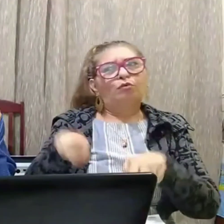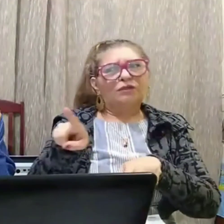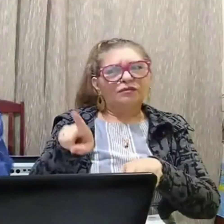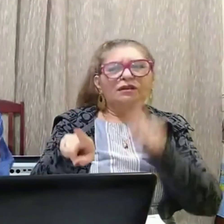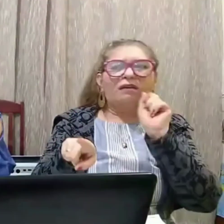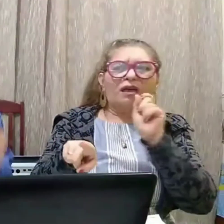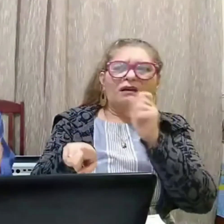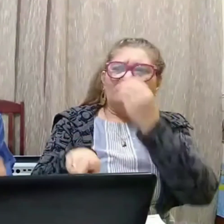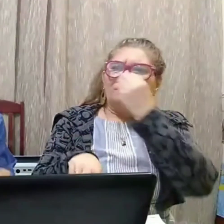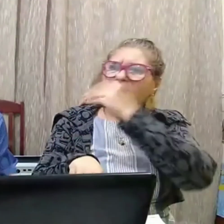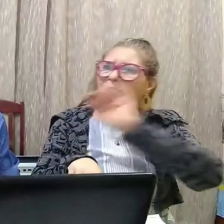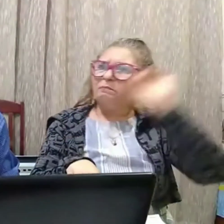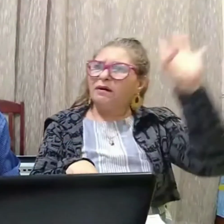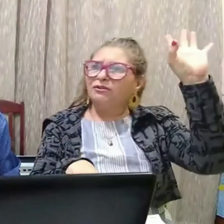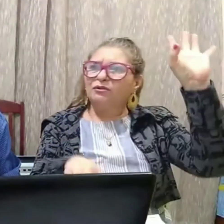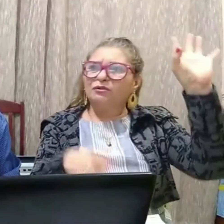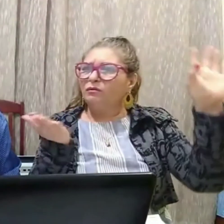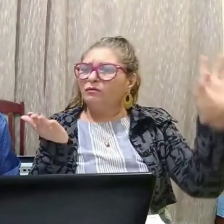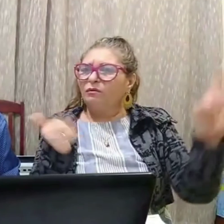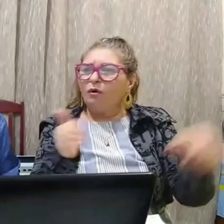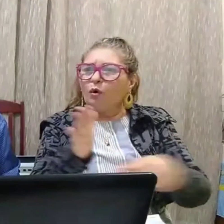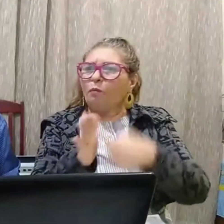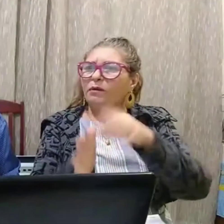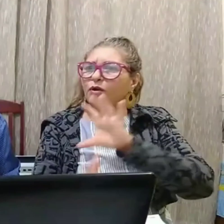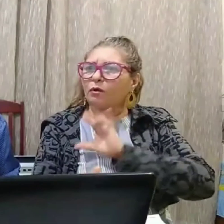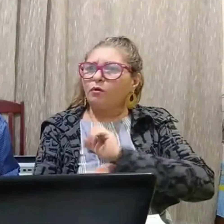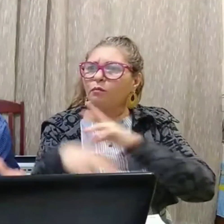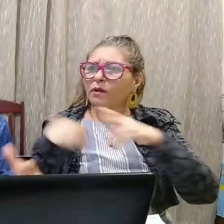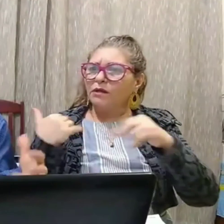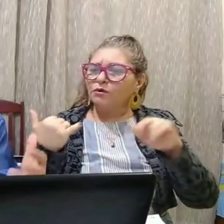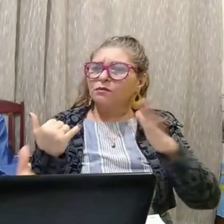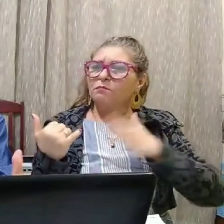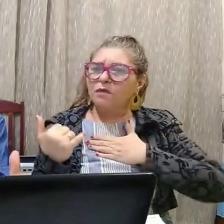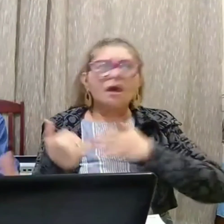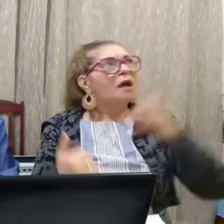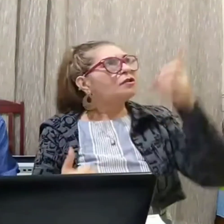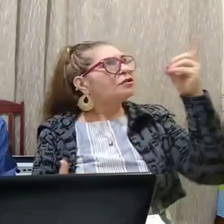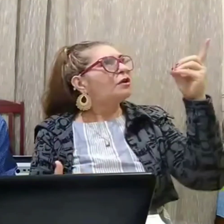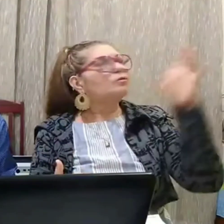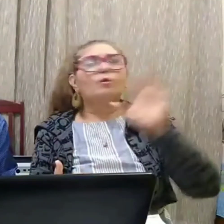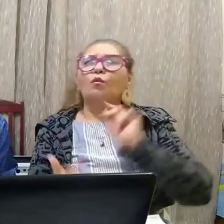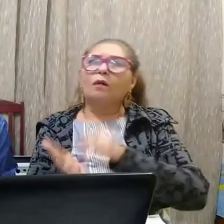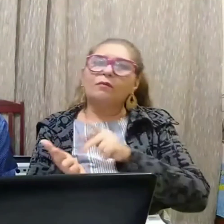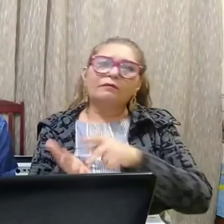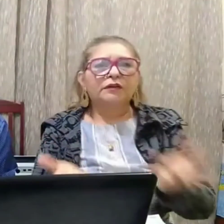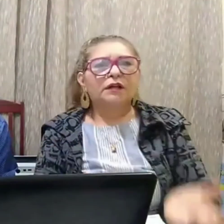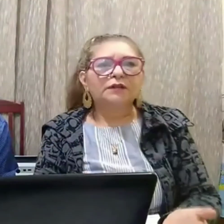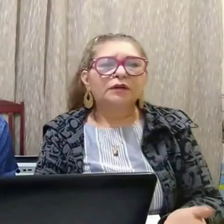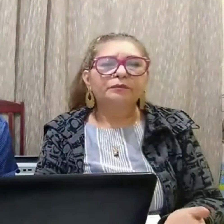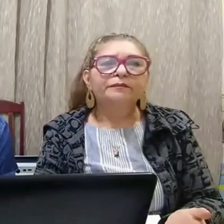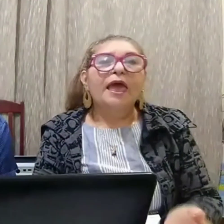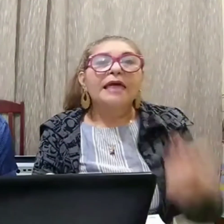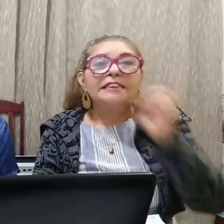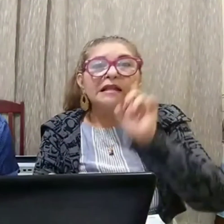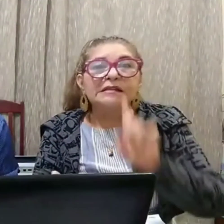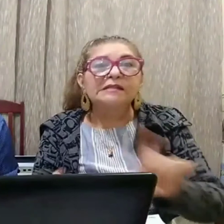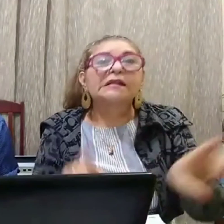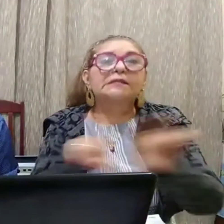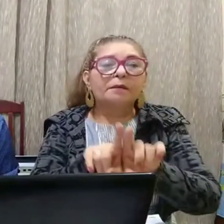que você abandonou o primeiro amor, aquele amor verdadeiro. Nos nossos dias, tem